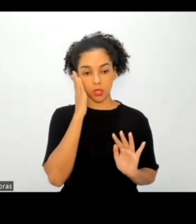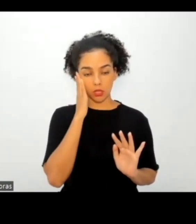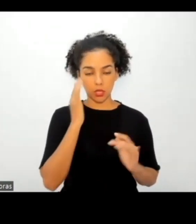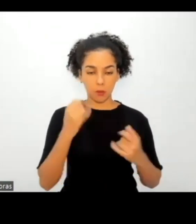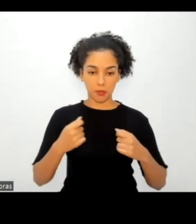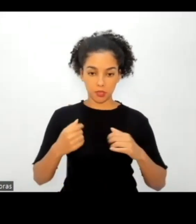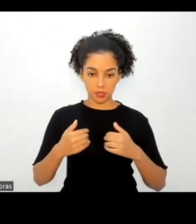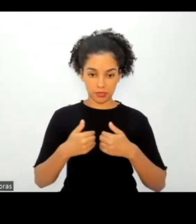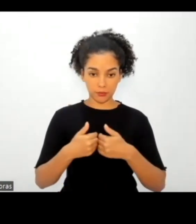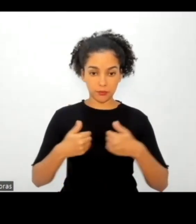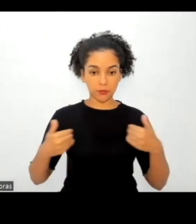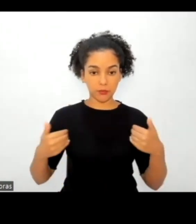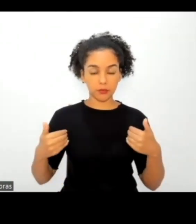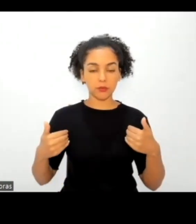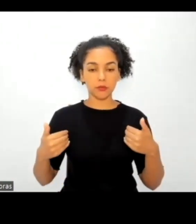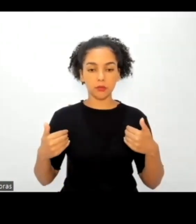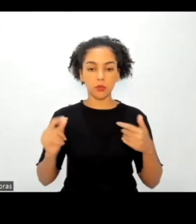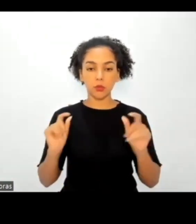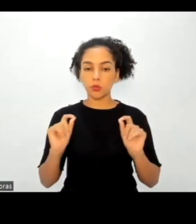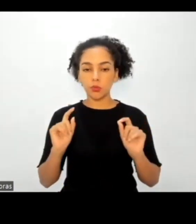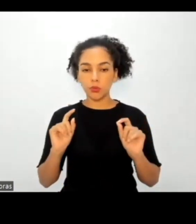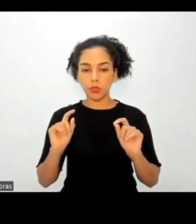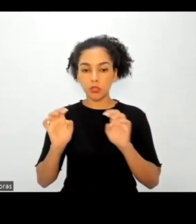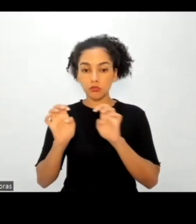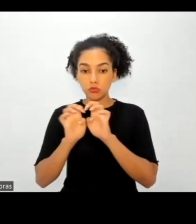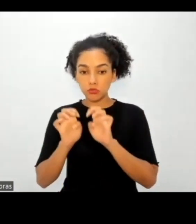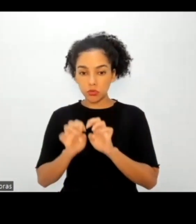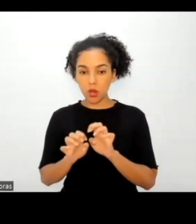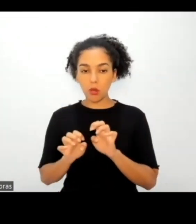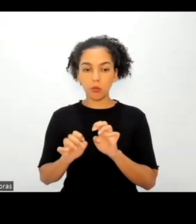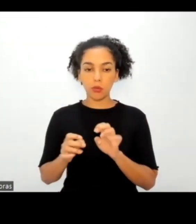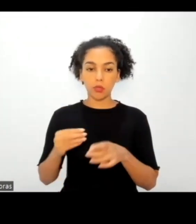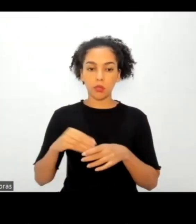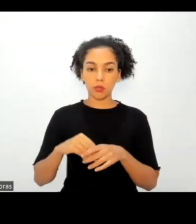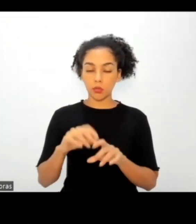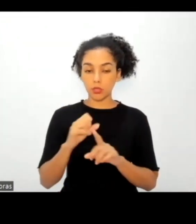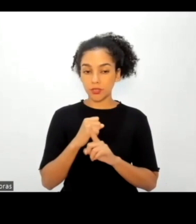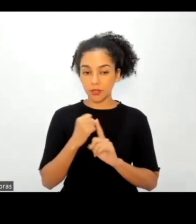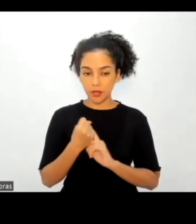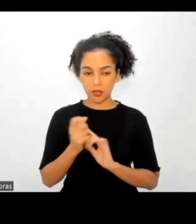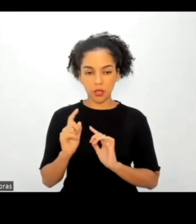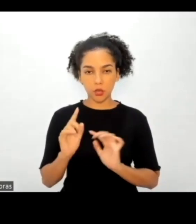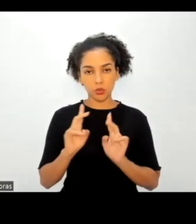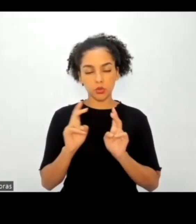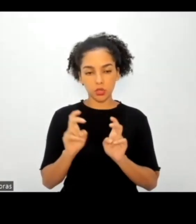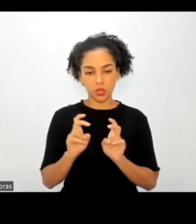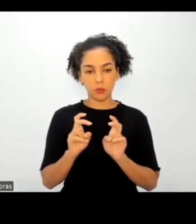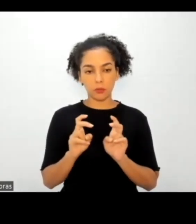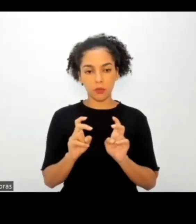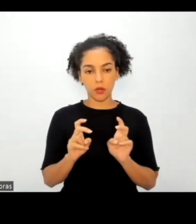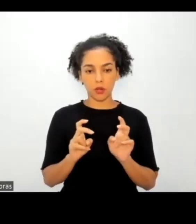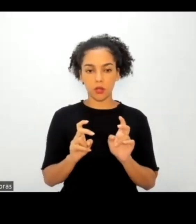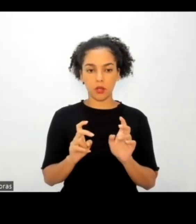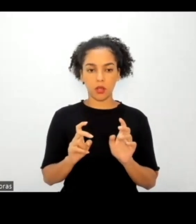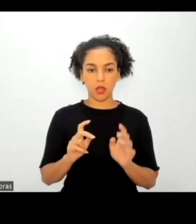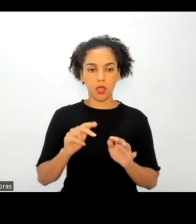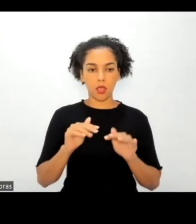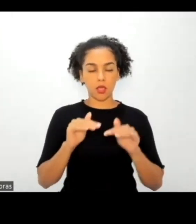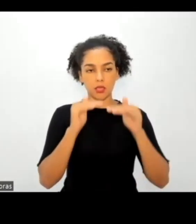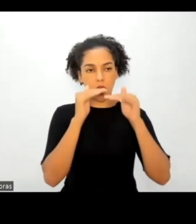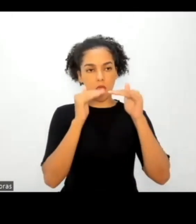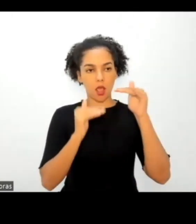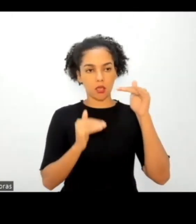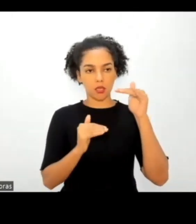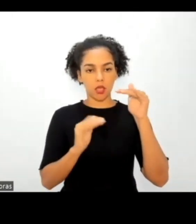separar, né, o que é estrutural na sociedade, não no sentido de fragmentar ou de hierarquizar, mas